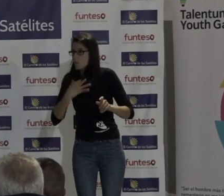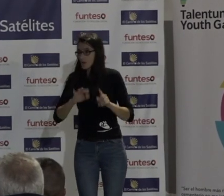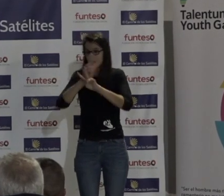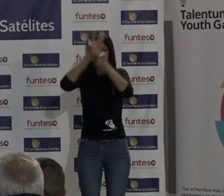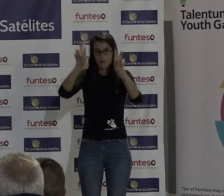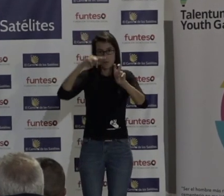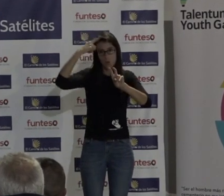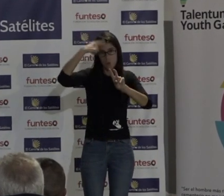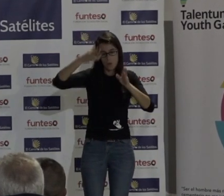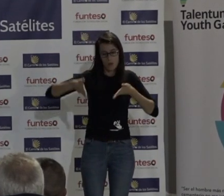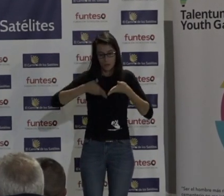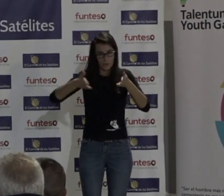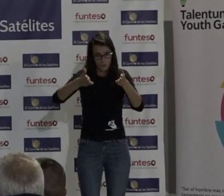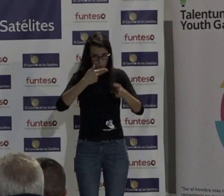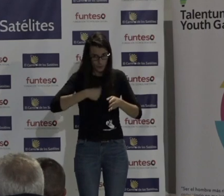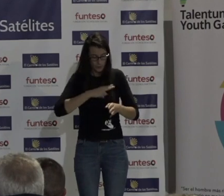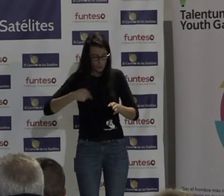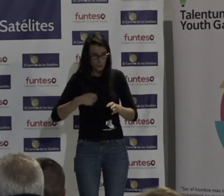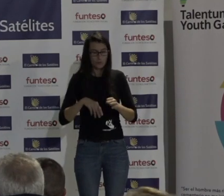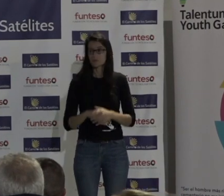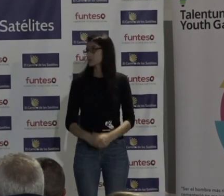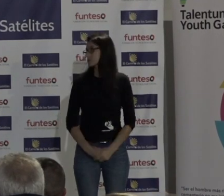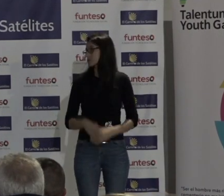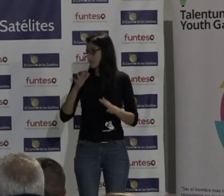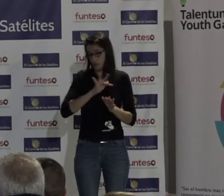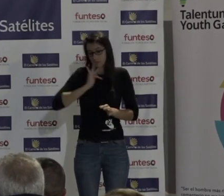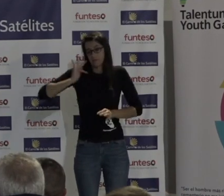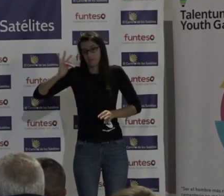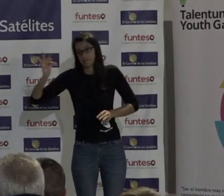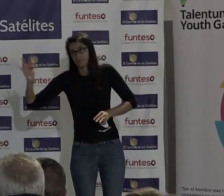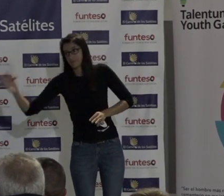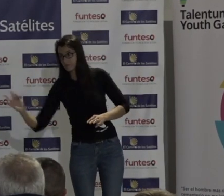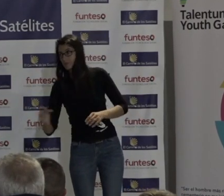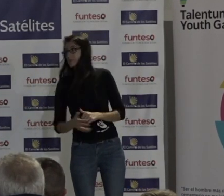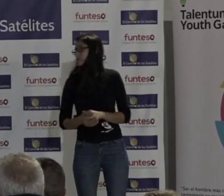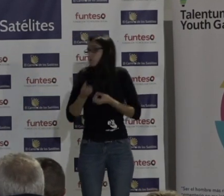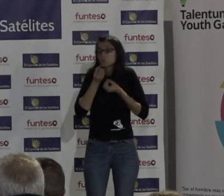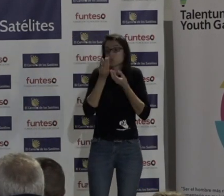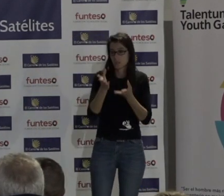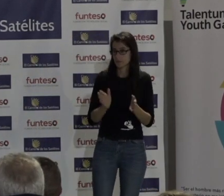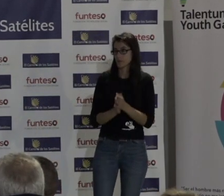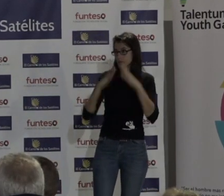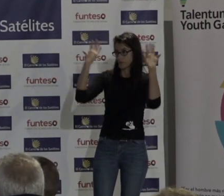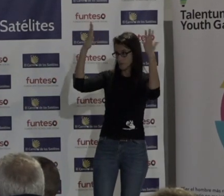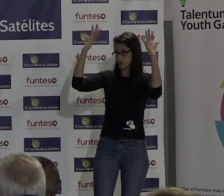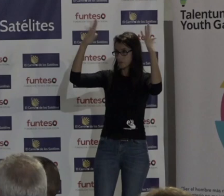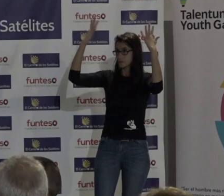culturales relacionados con el camino. Olaya, te dejo sola. ¿Me dejas aquí sola? Sí, te dejo muy aquí bien. Sola para que cuentes.